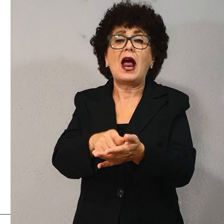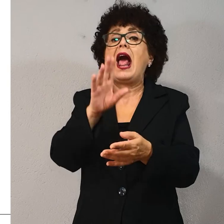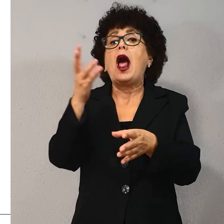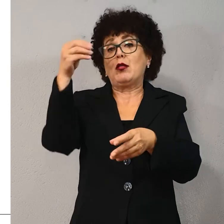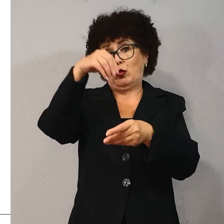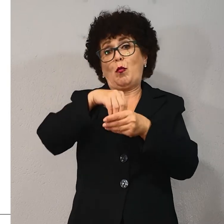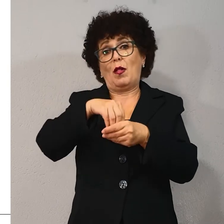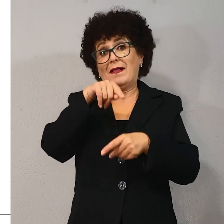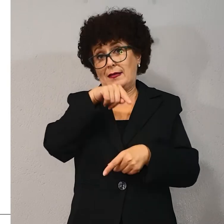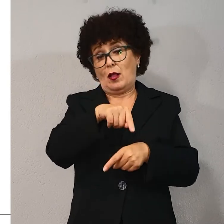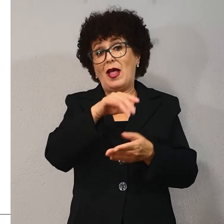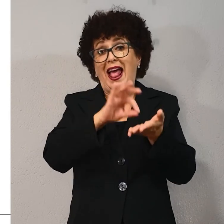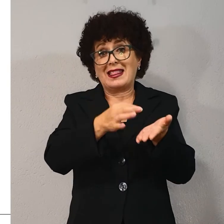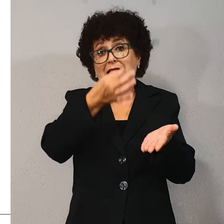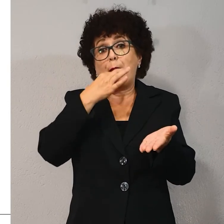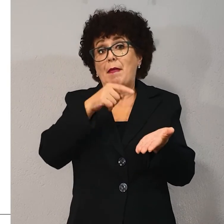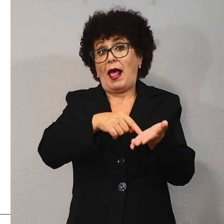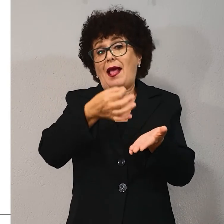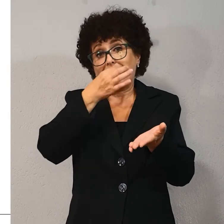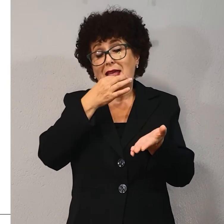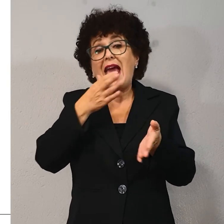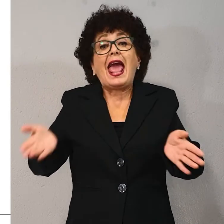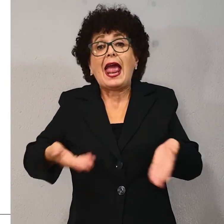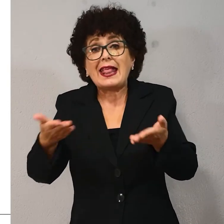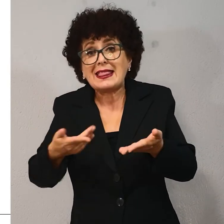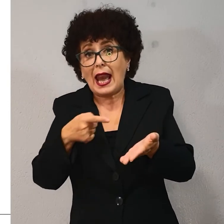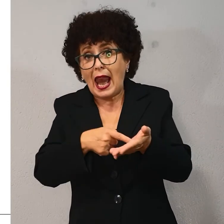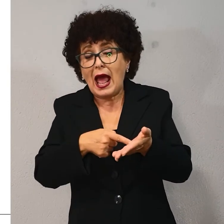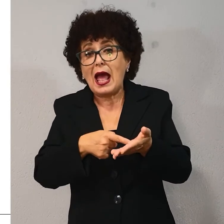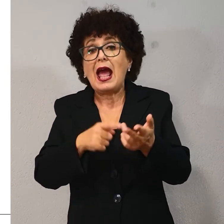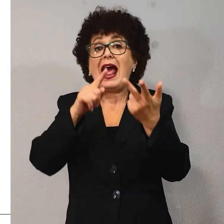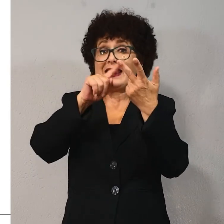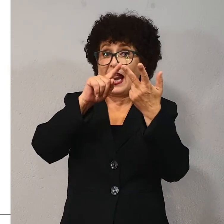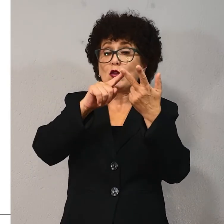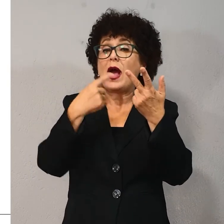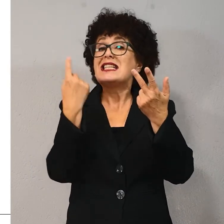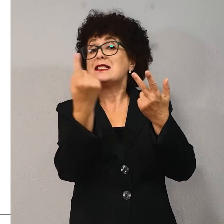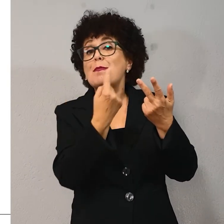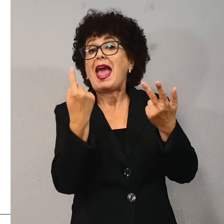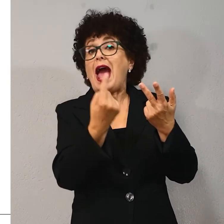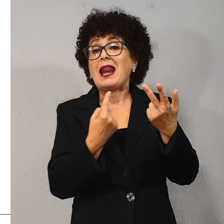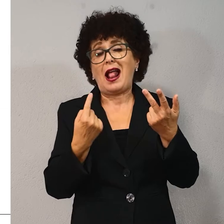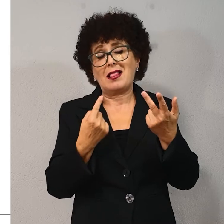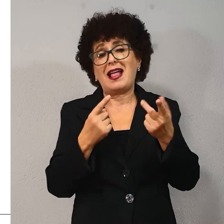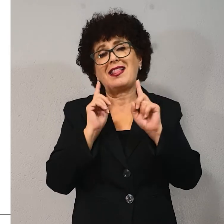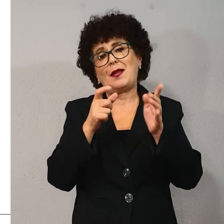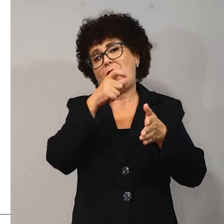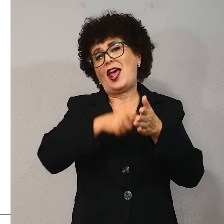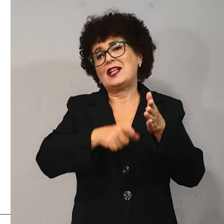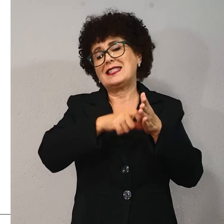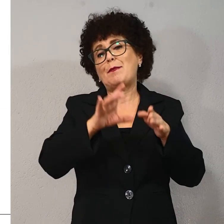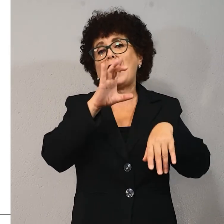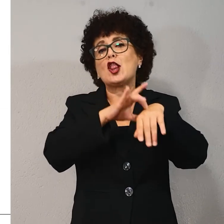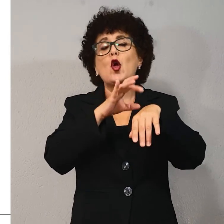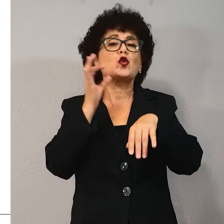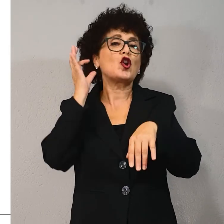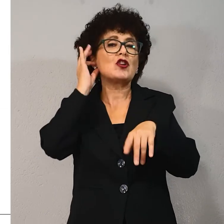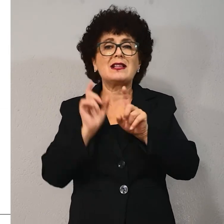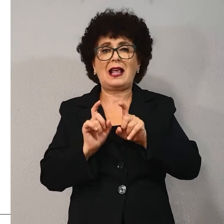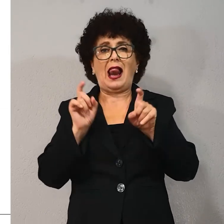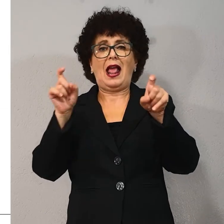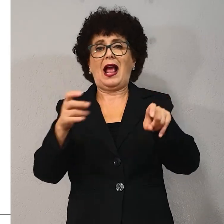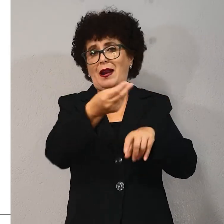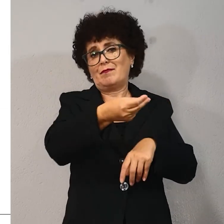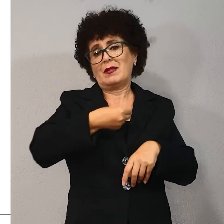за контрацептивните таблети, итната контрацепција и спиралите, потребен е рецепт од гинеколог или